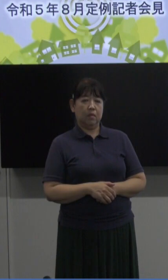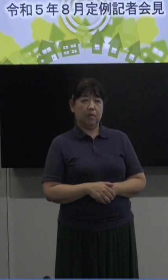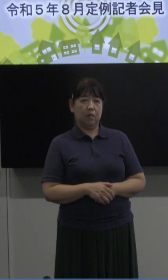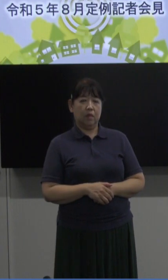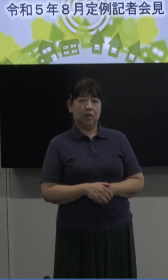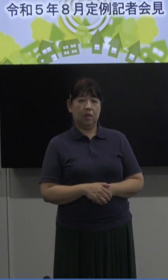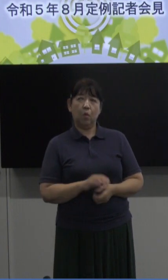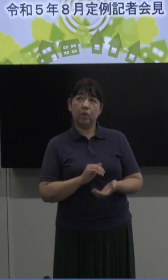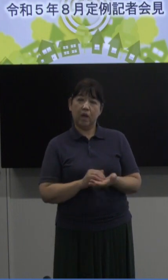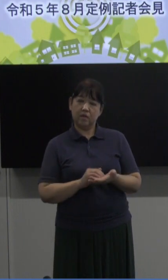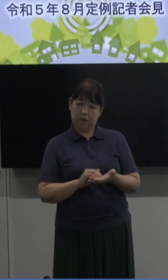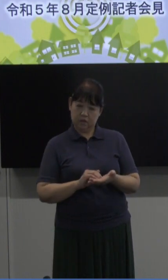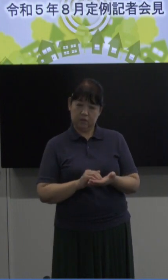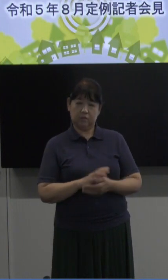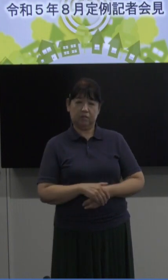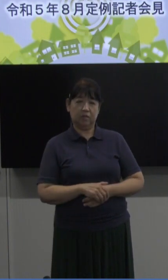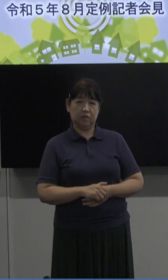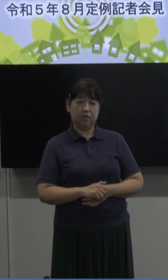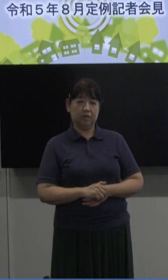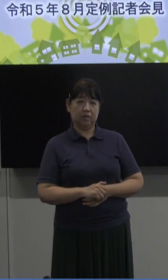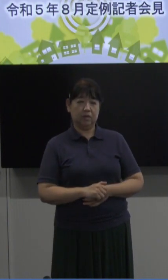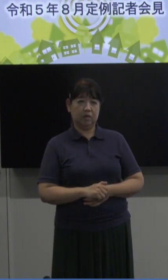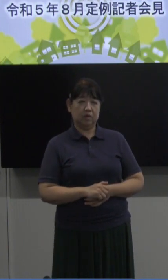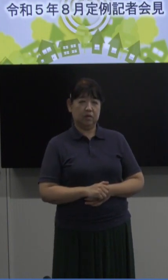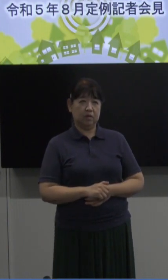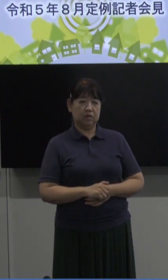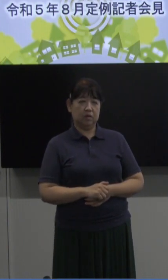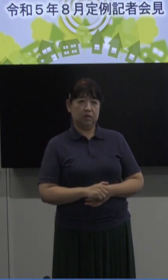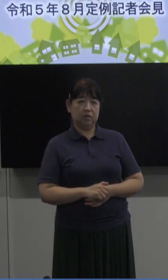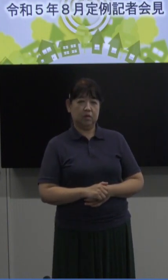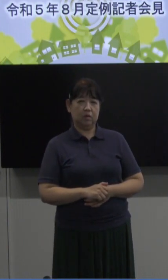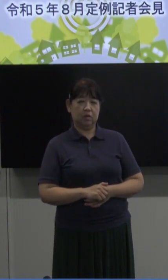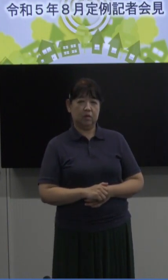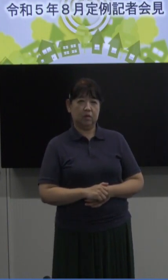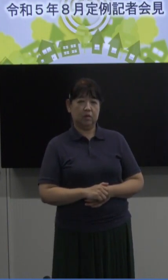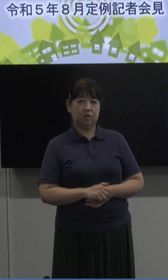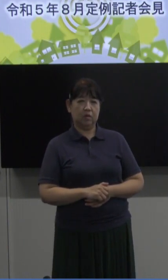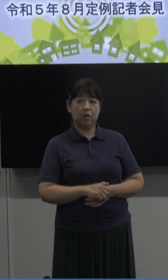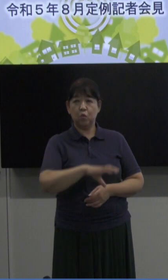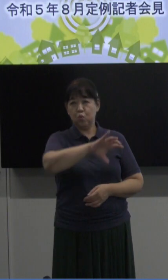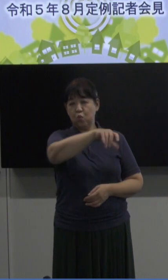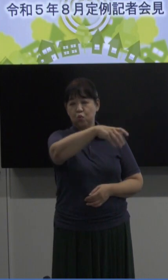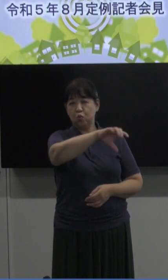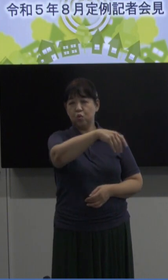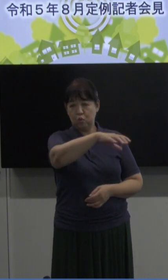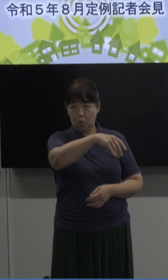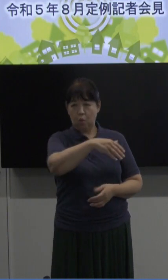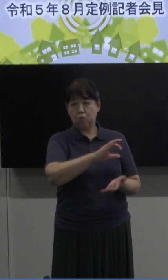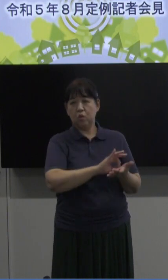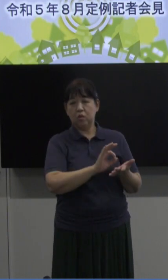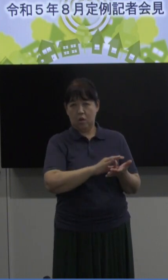上水道ですね、上水道の使用者は約